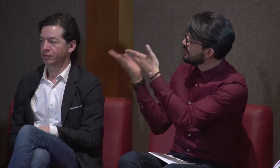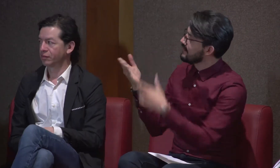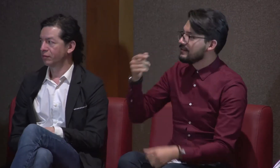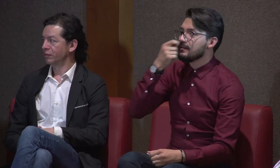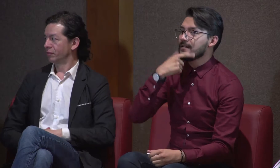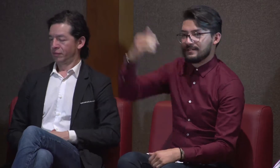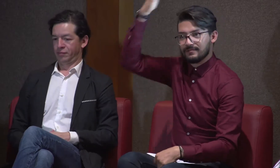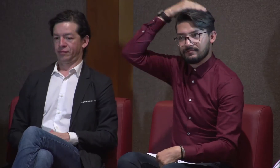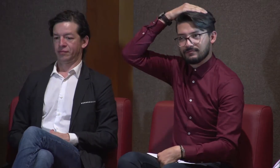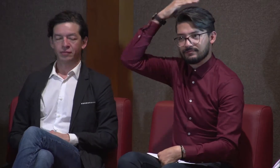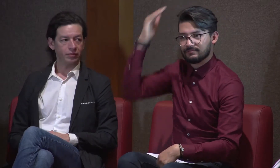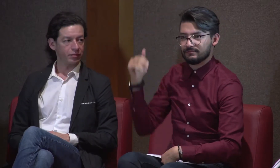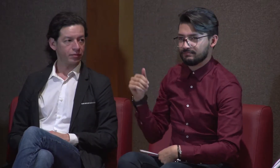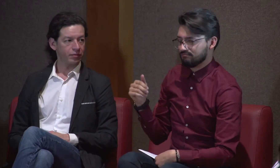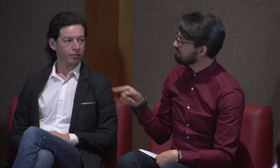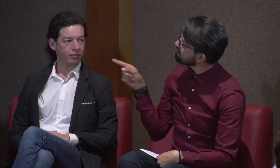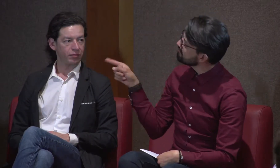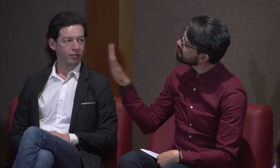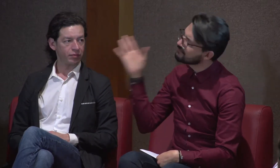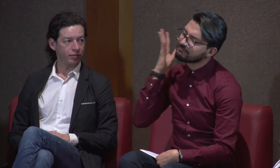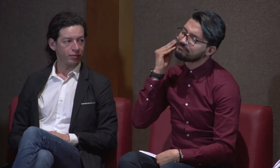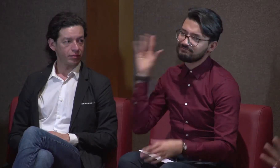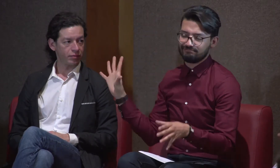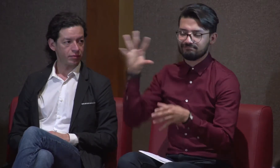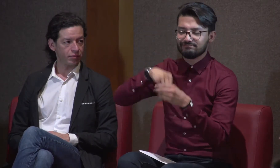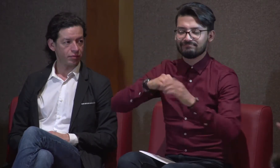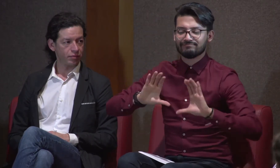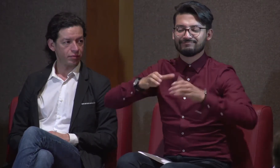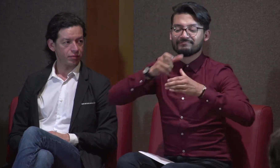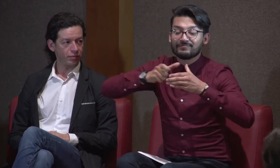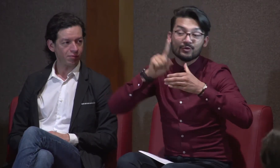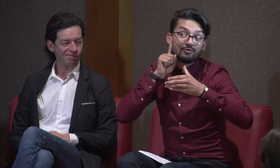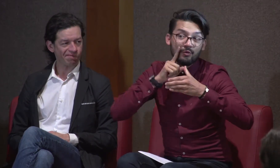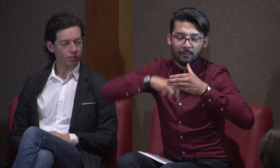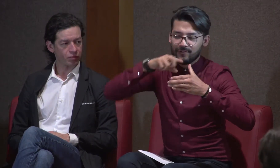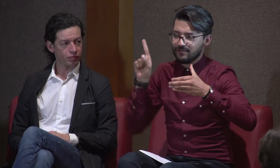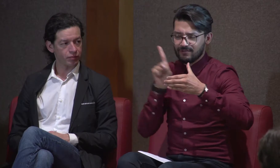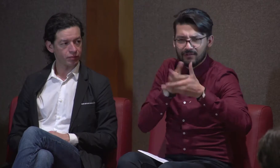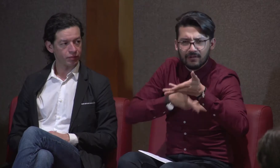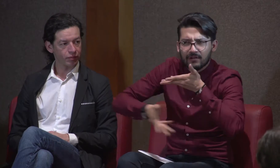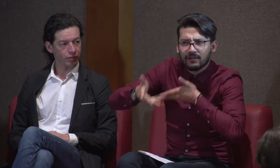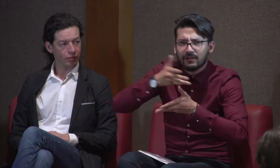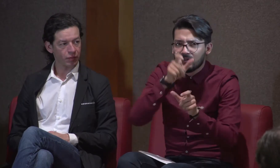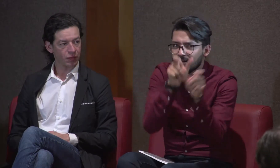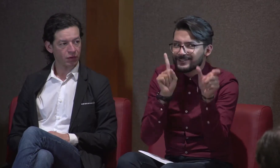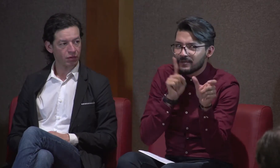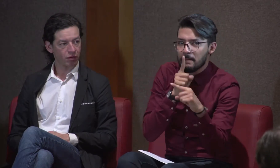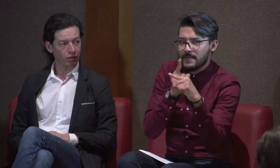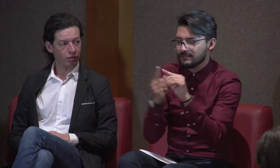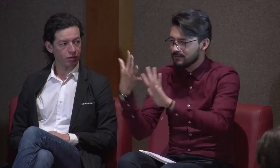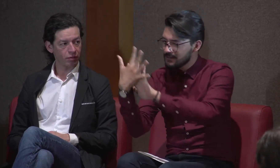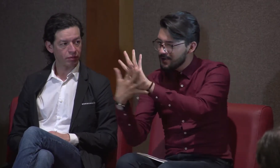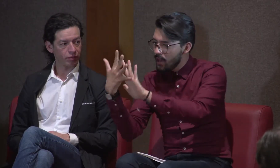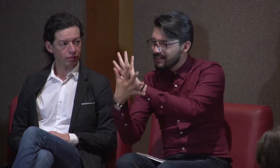ya vamos a terminar, ya casi vamos a terminar, pero vamos a hacer antes de eso un último set de preguntas. Vamos a hablar entonces